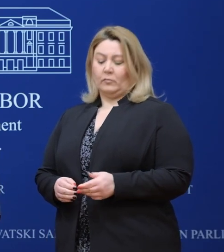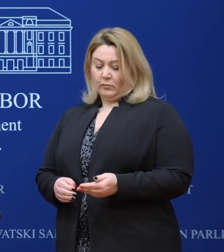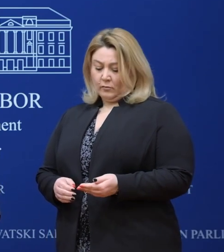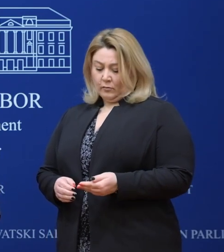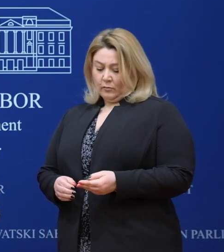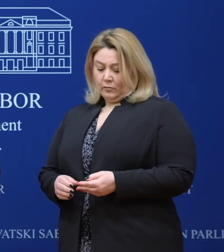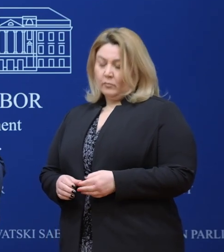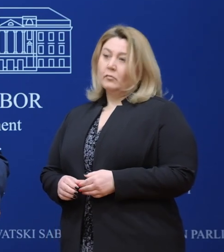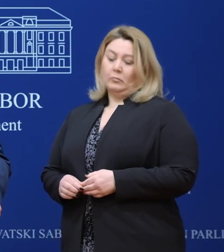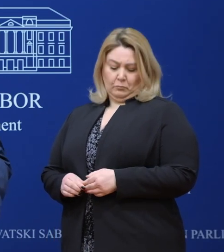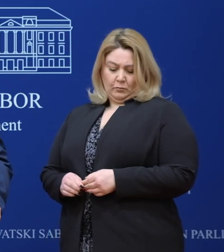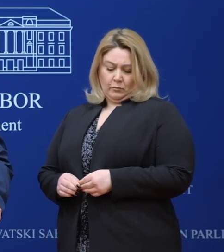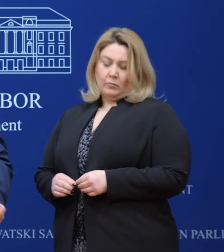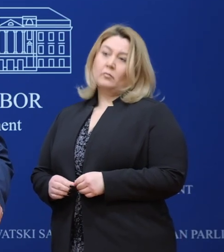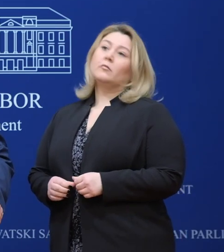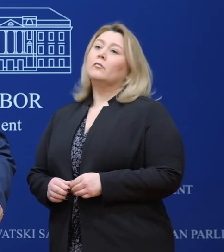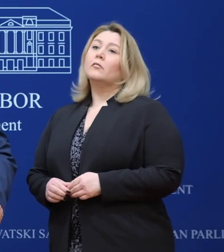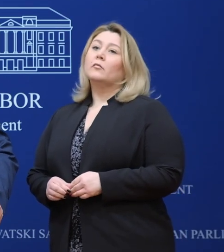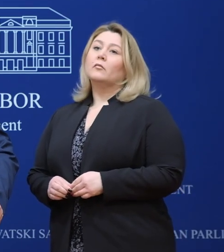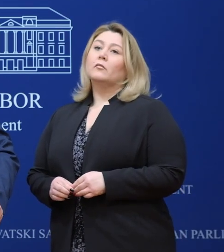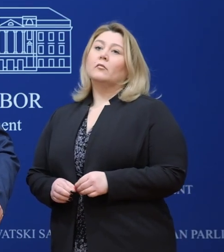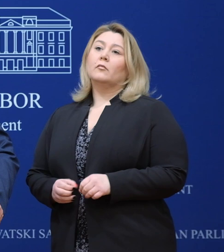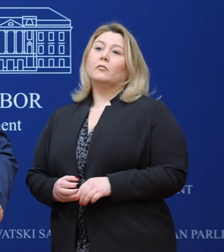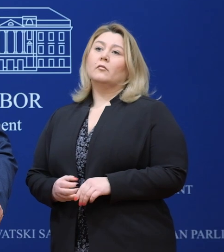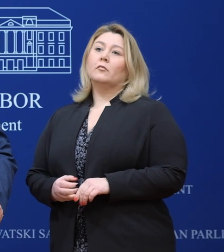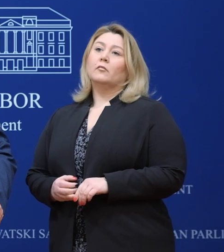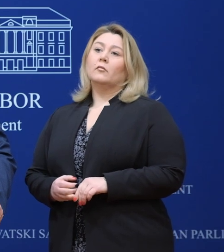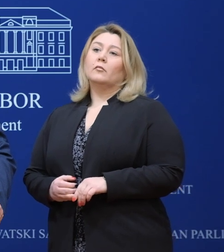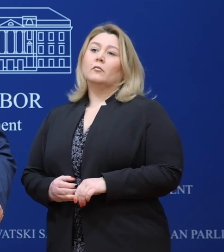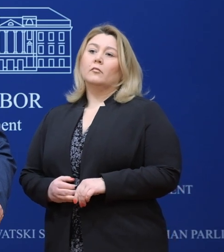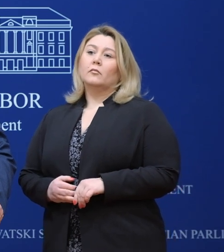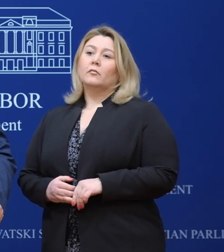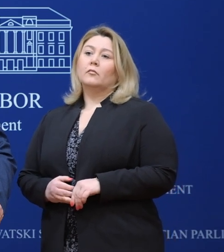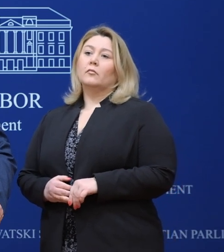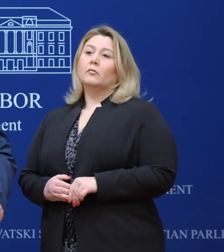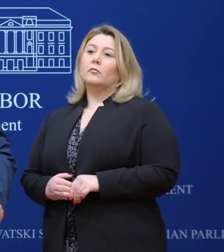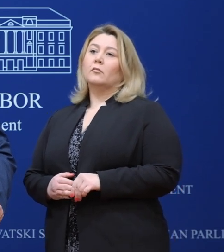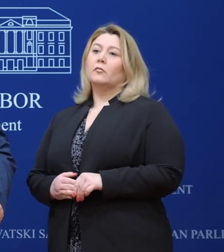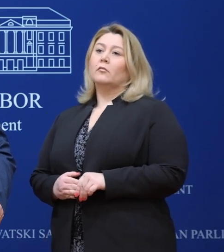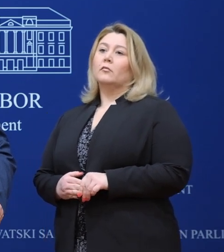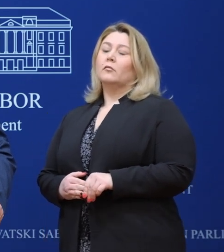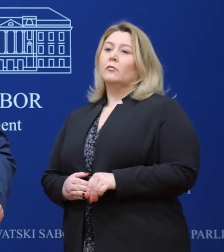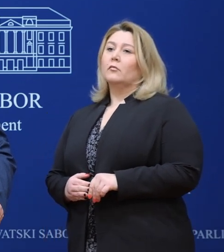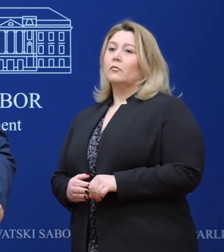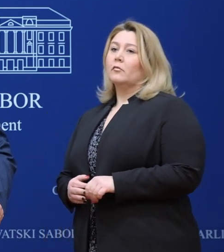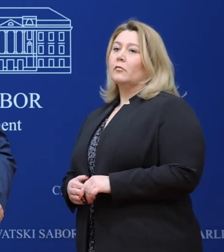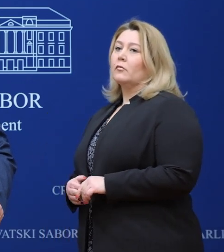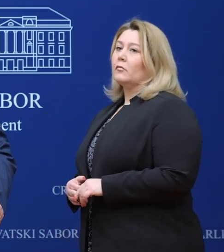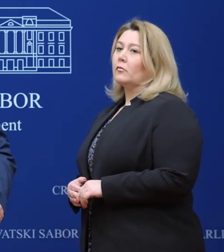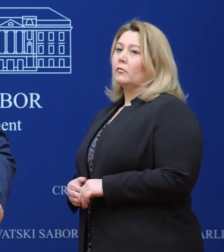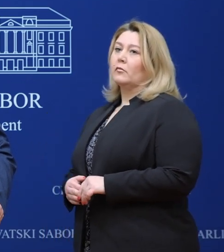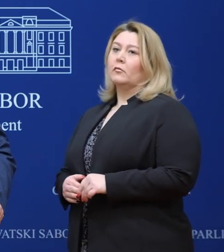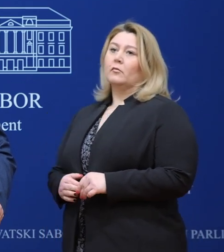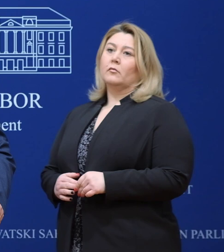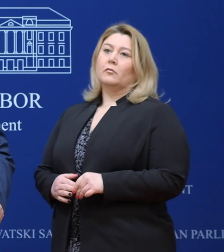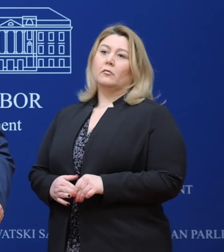ulaska u Europsku uniju, Europskoj uniji podarili 400.000 ljudi u radnoj, fertilnoj